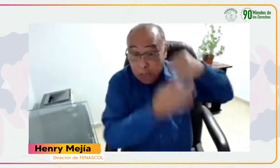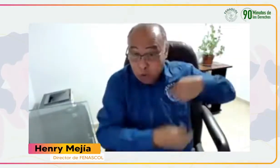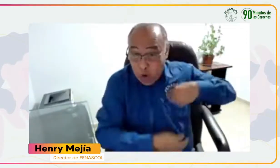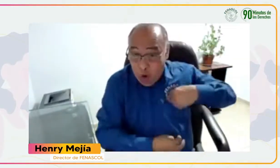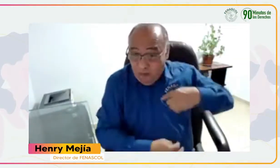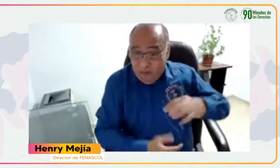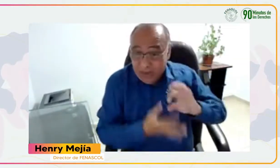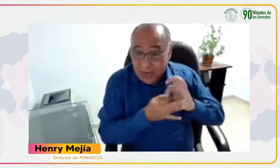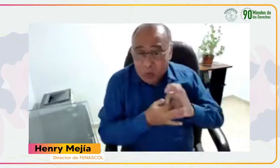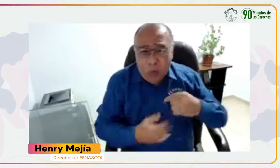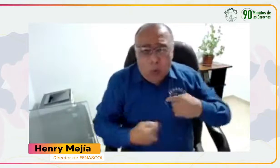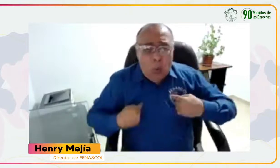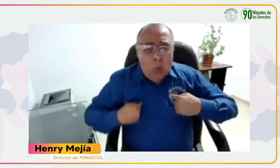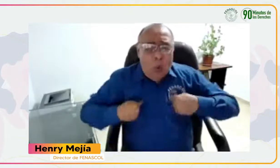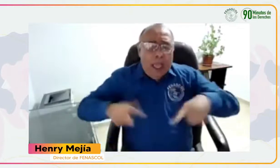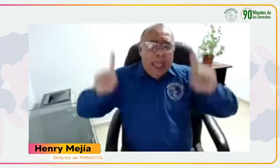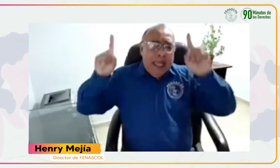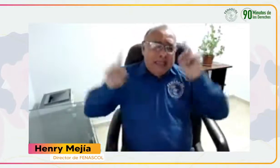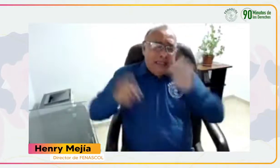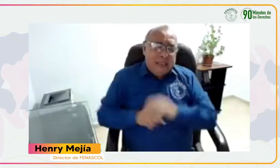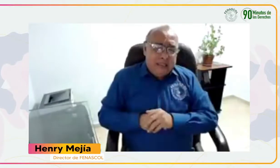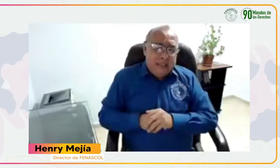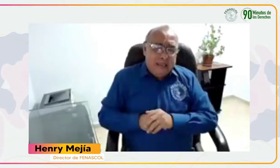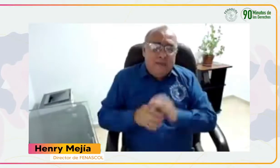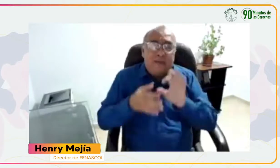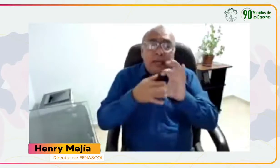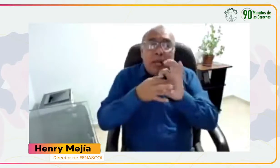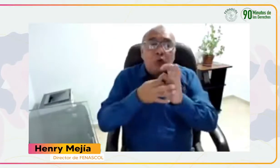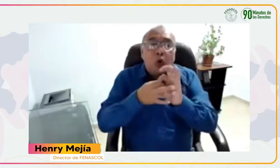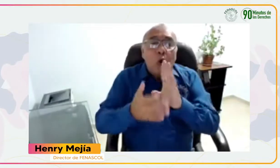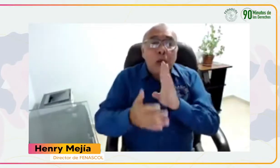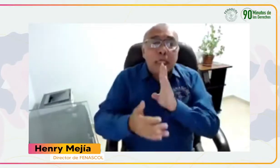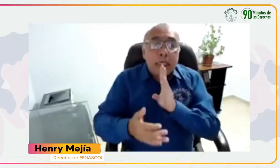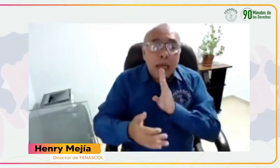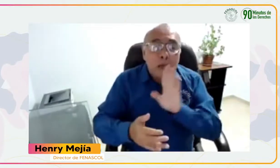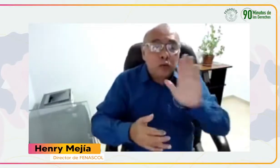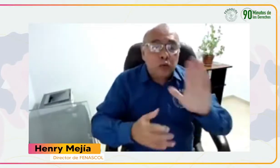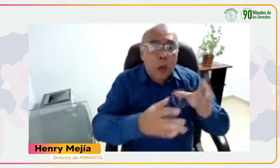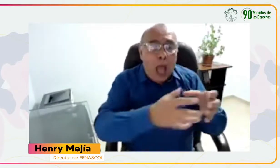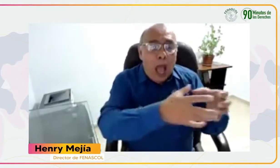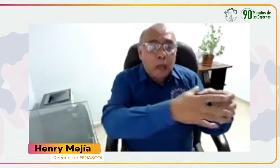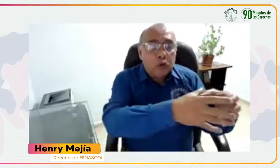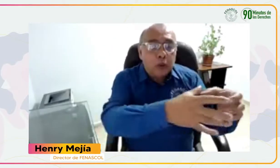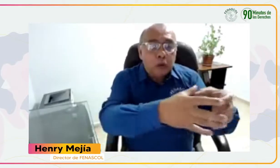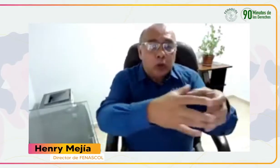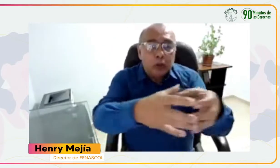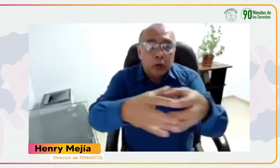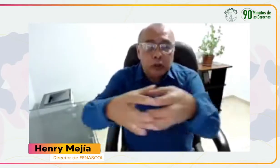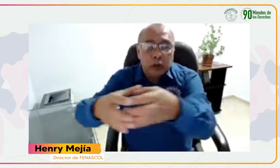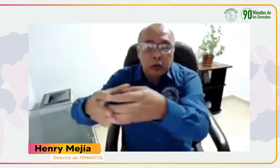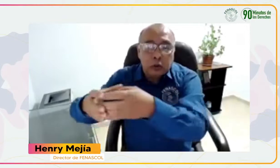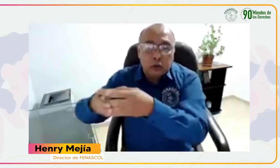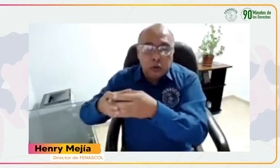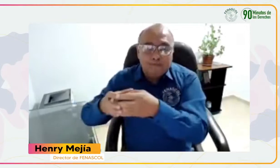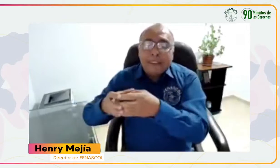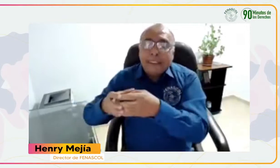FENASCOL. Y yo no soy FENASCOL. O FENASCOL no es Henry, FENASCOL son